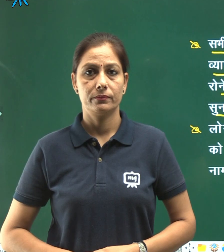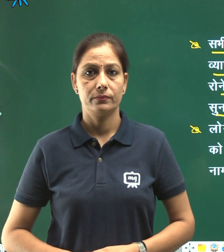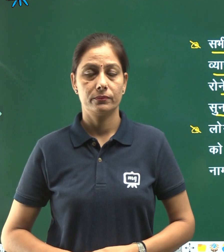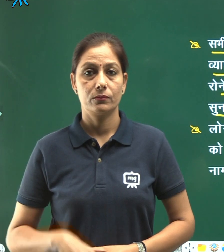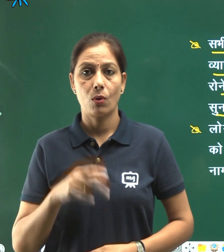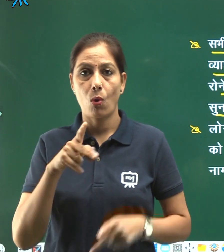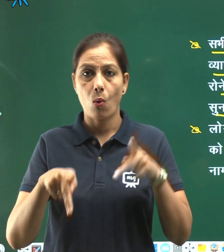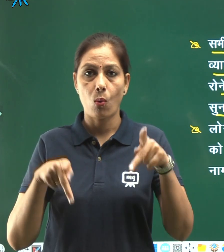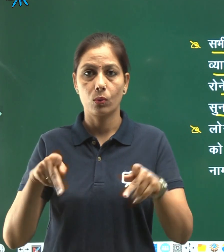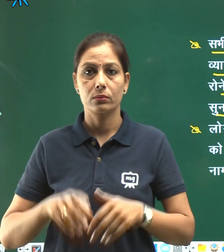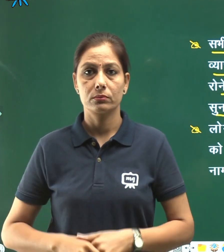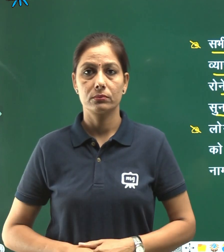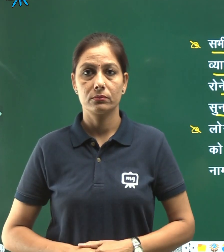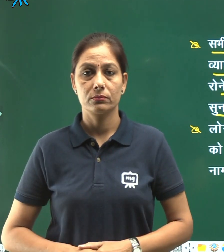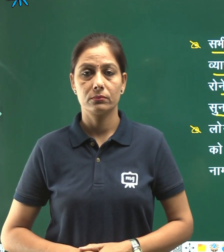लोग